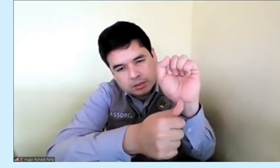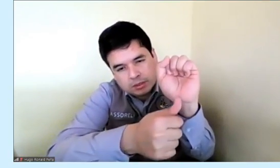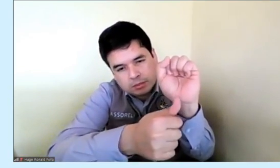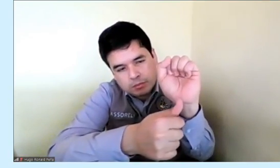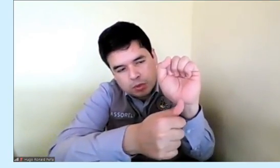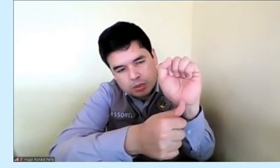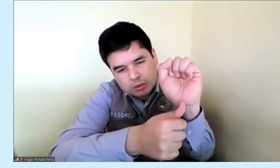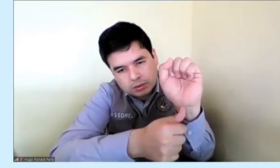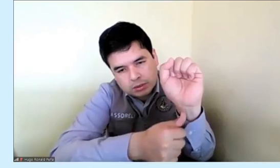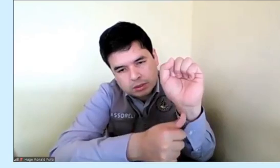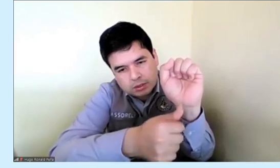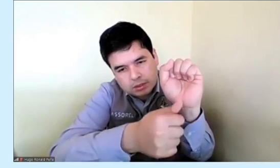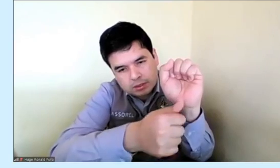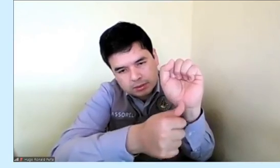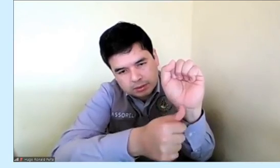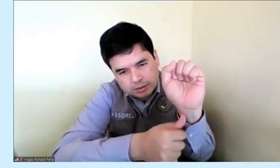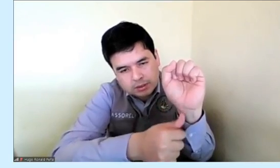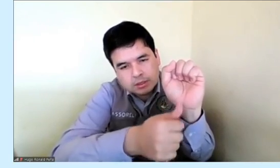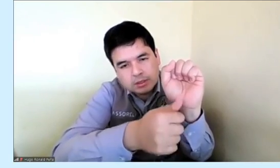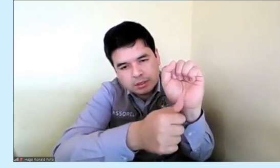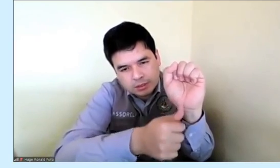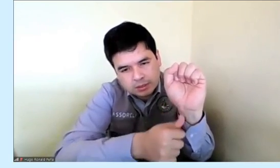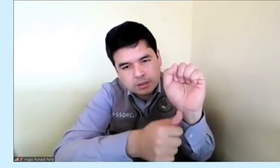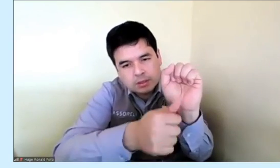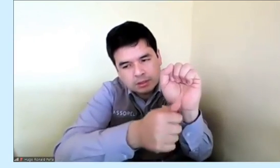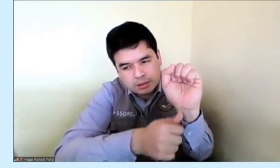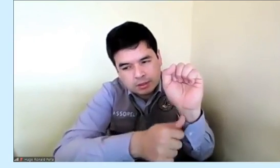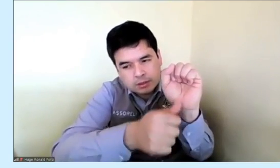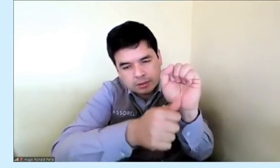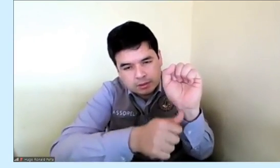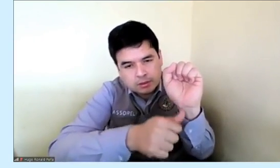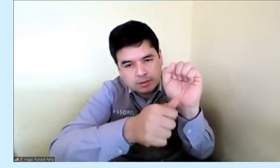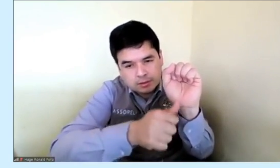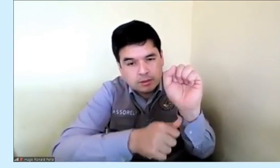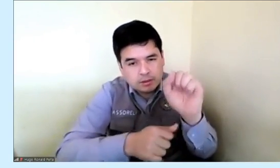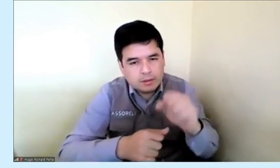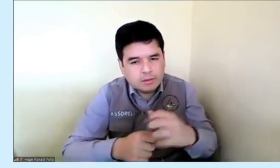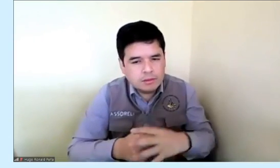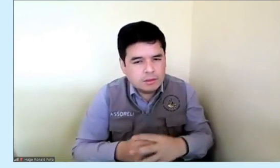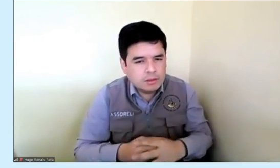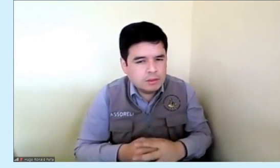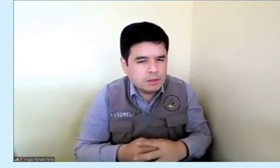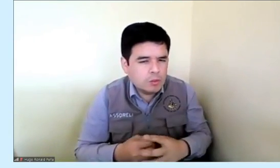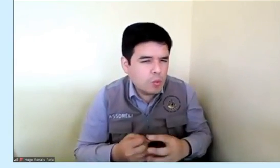El pulgar que desciende por la vena del otro brazo. Hermanos.